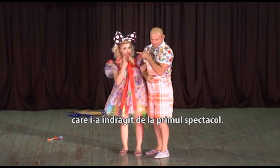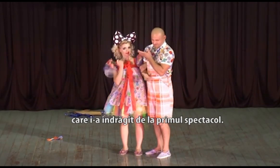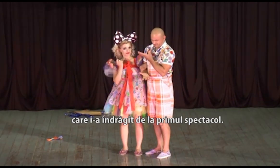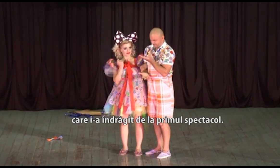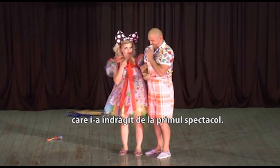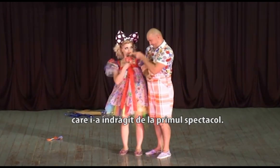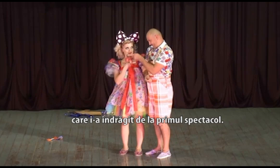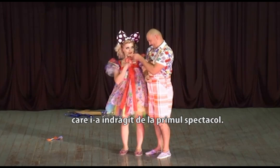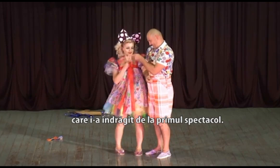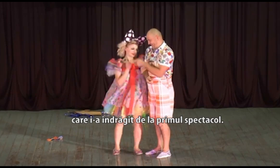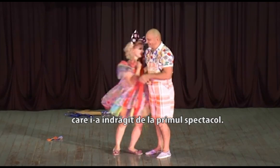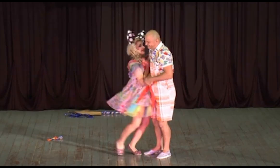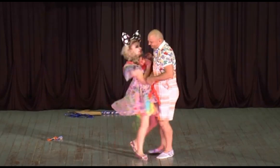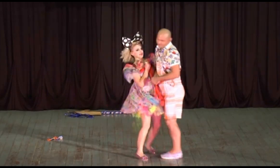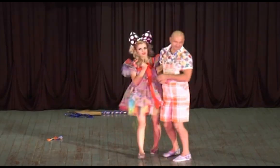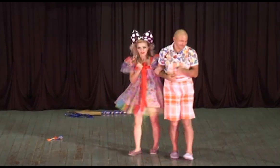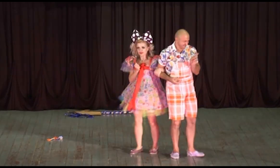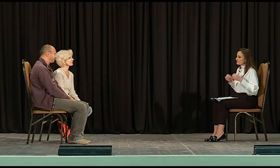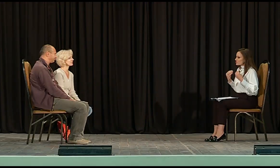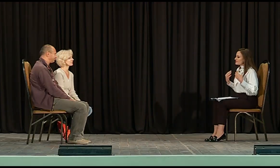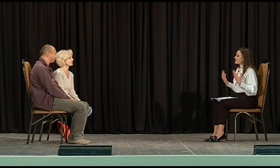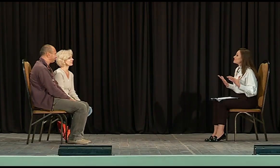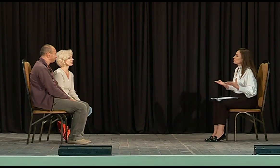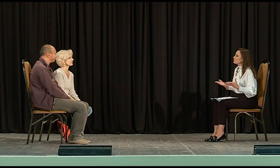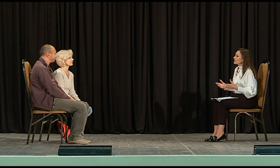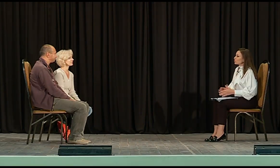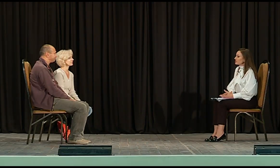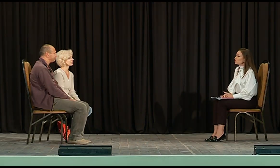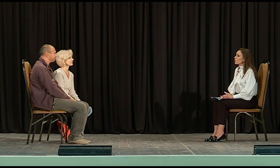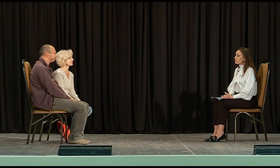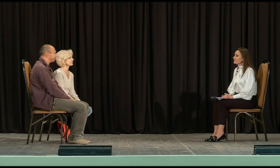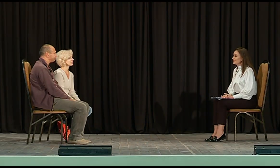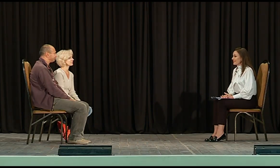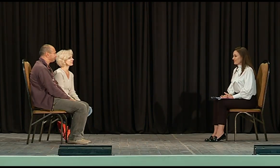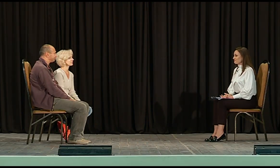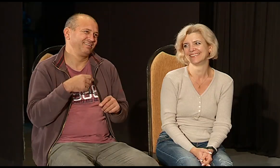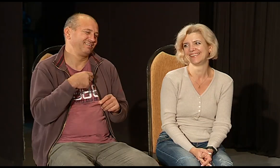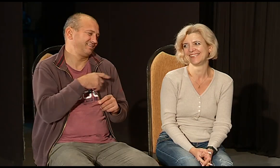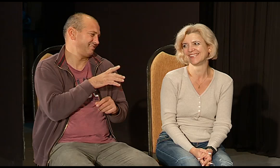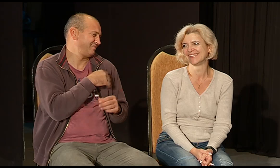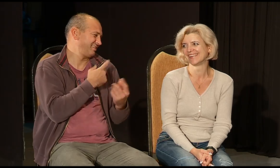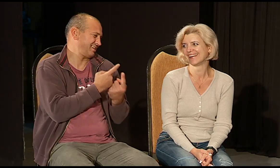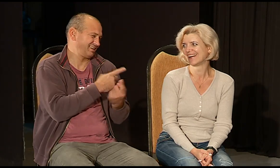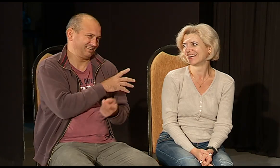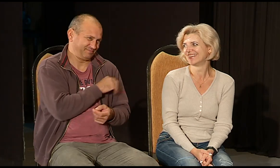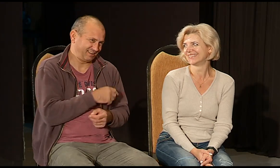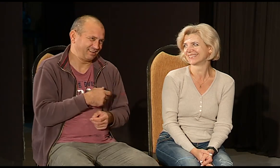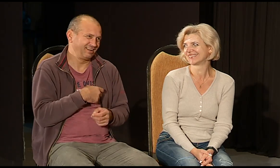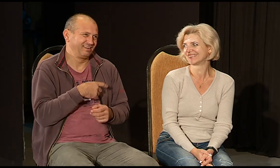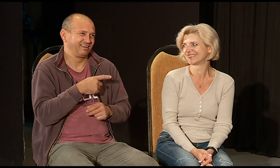la primul spectacol. De ce ați ales anume domeniul comediei? Când eram pe vremea școlii, noi am